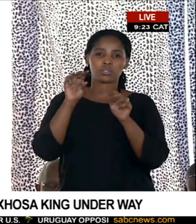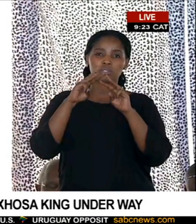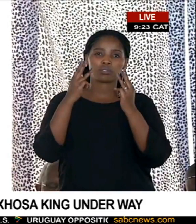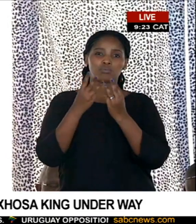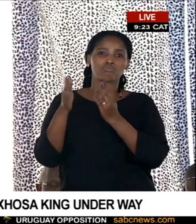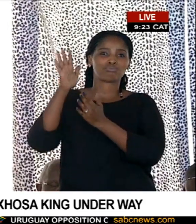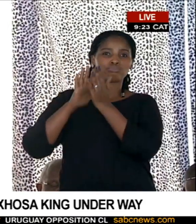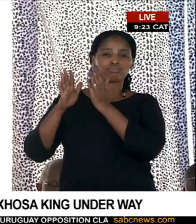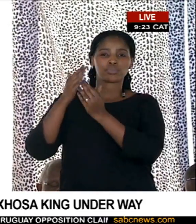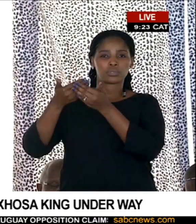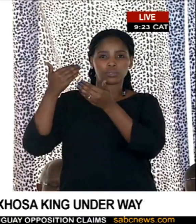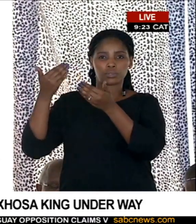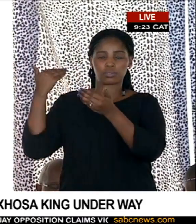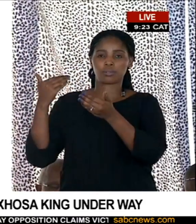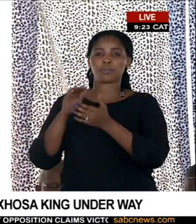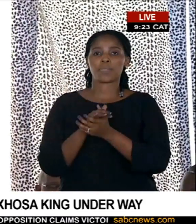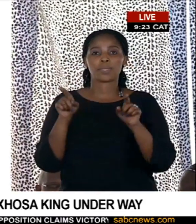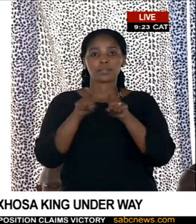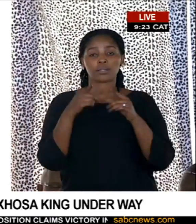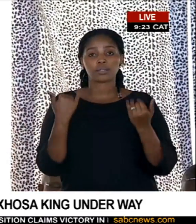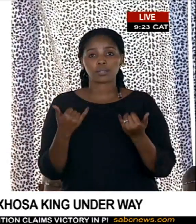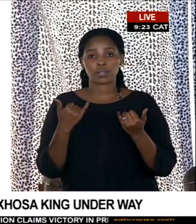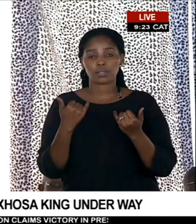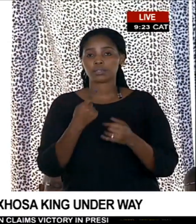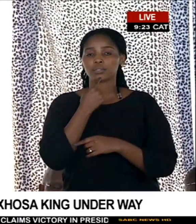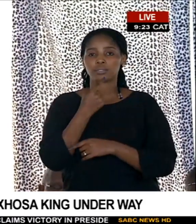Xa kunamhlanje ke sithi kuye uzwelonke